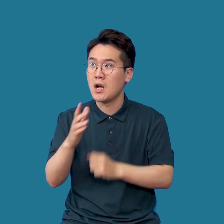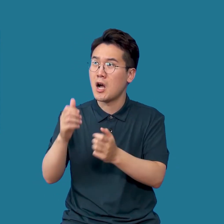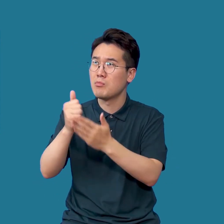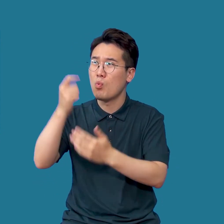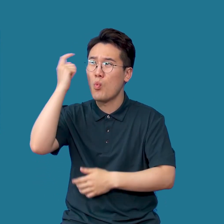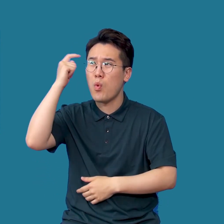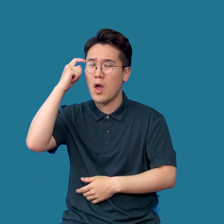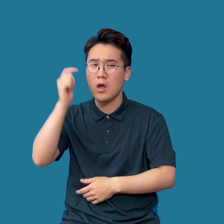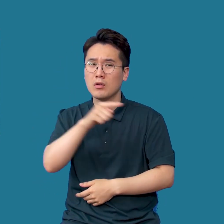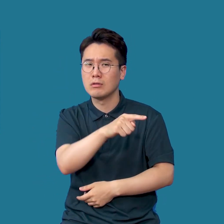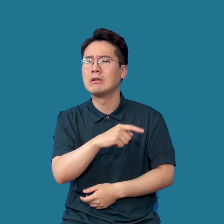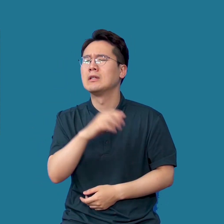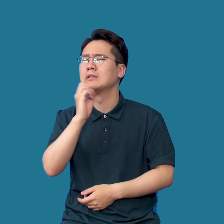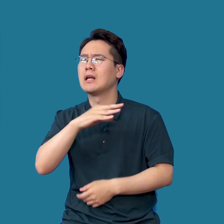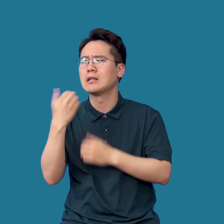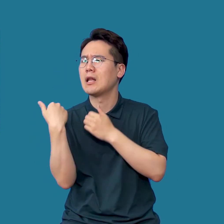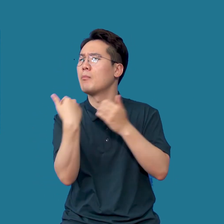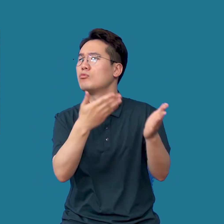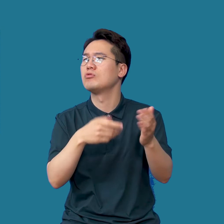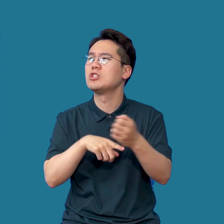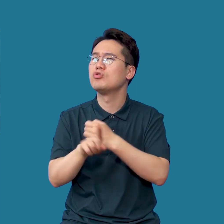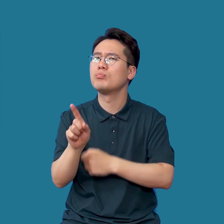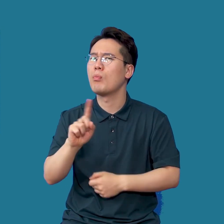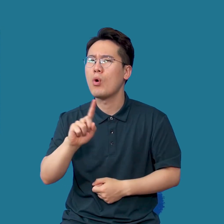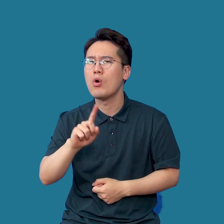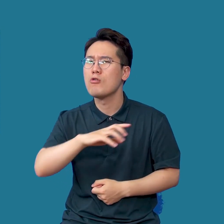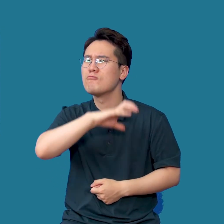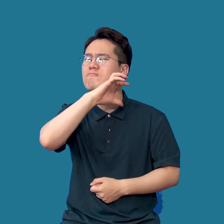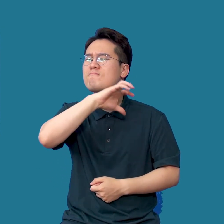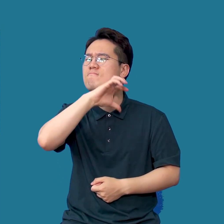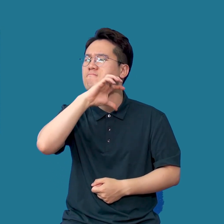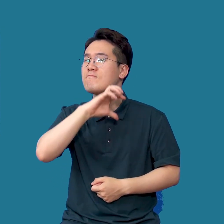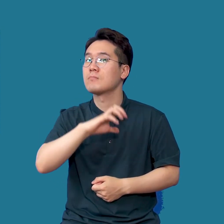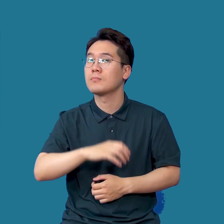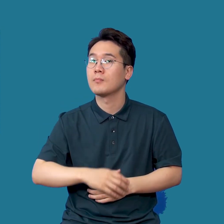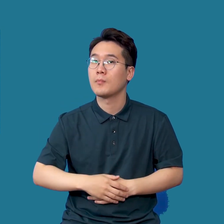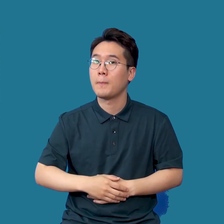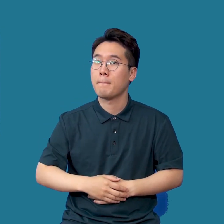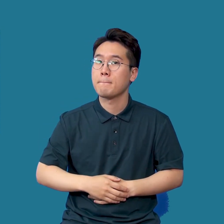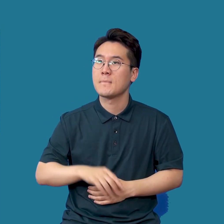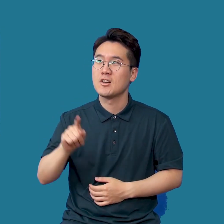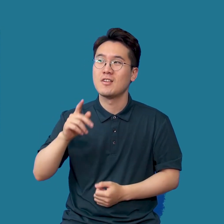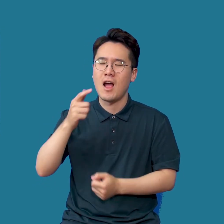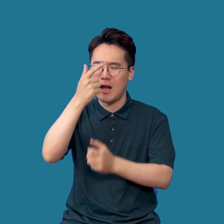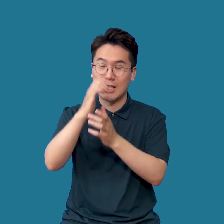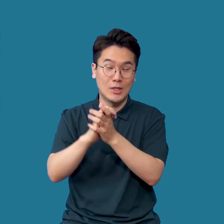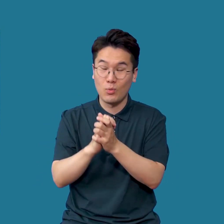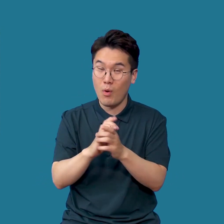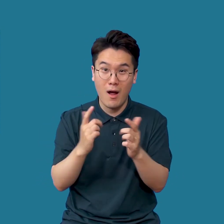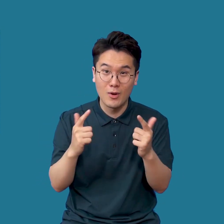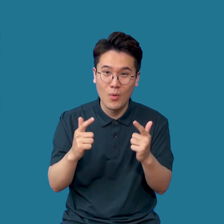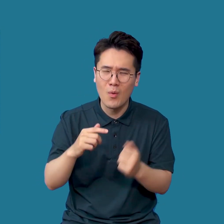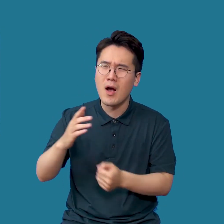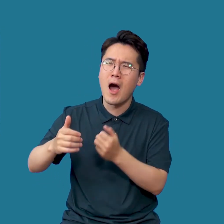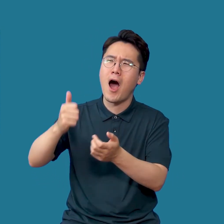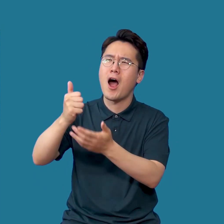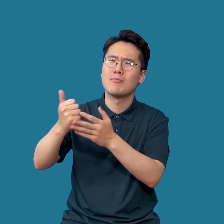있느냐고 원망을 퍼부었습니다. 그건 기도가 아니라 하나님을 향해서 막 주먹을 휘두르는 것이었습니다.